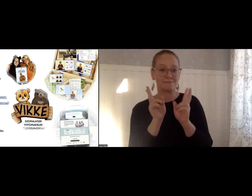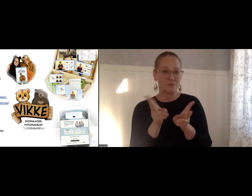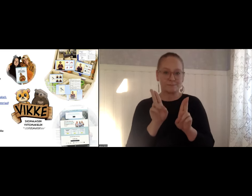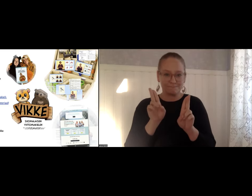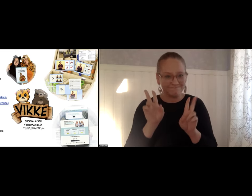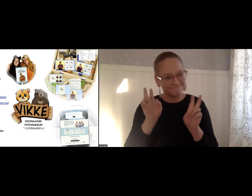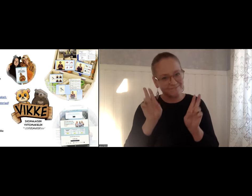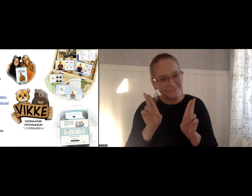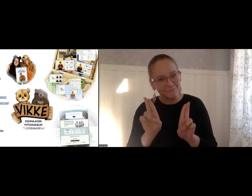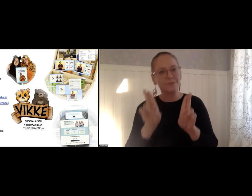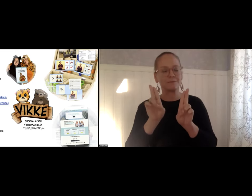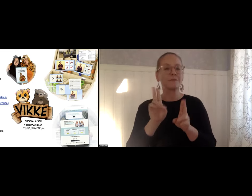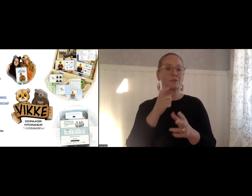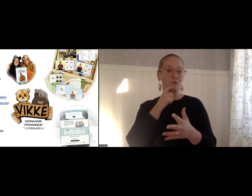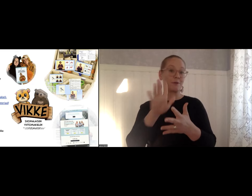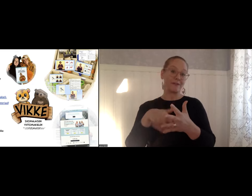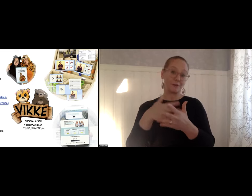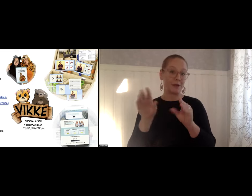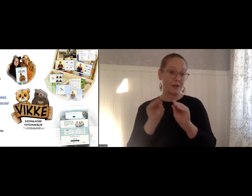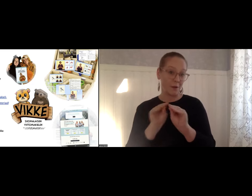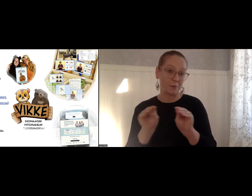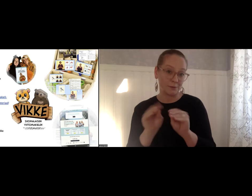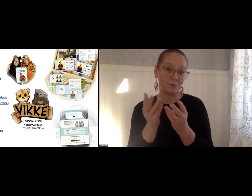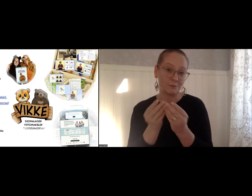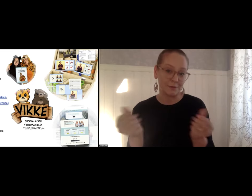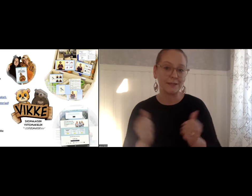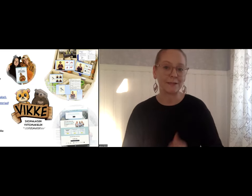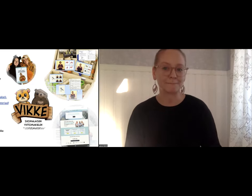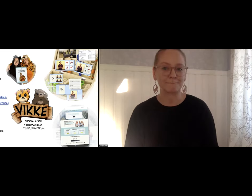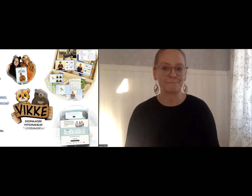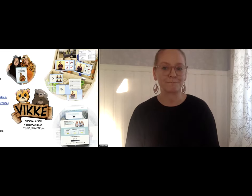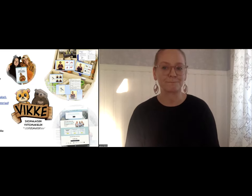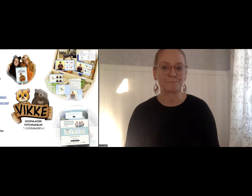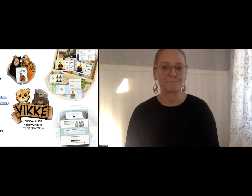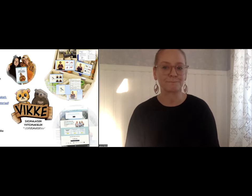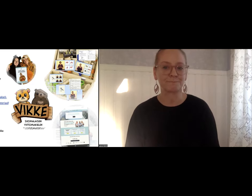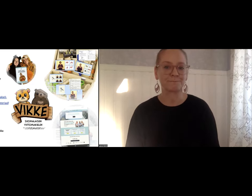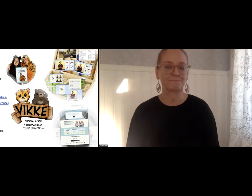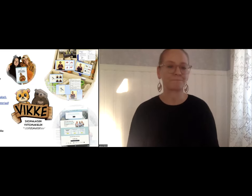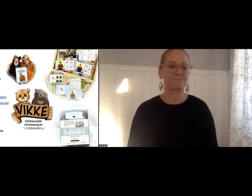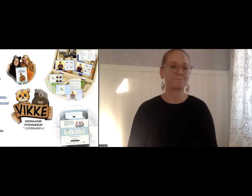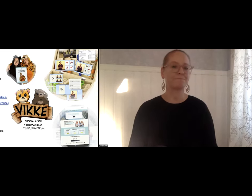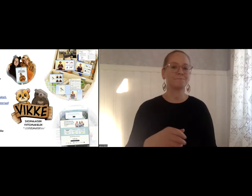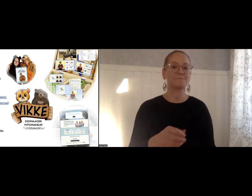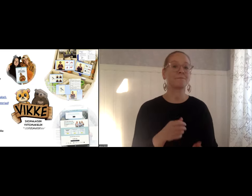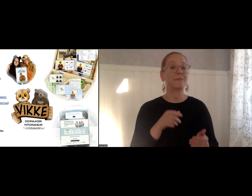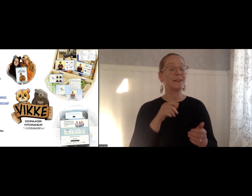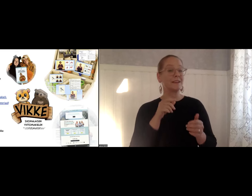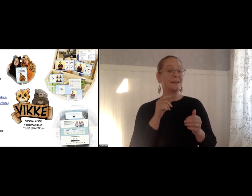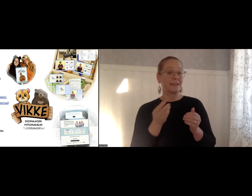harjoitusmateriaalia pystytään sitten myös soveltamaan suomalaisen viittomakielen opetuksessa ja käyttämään